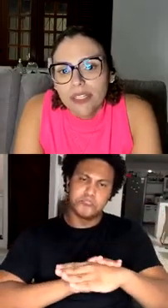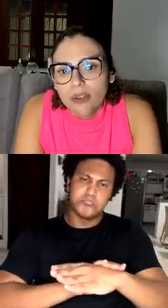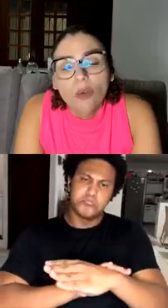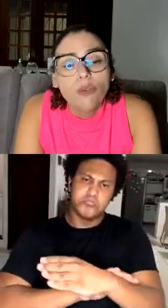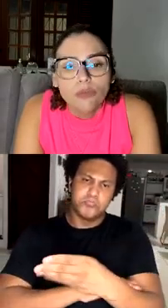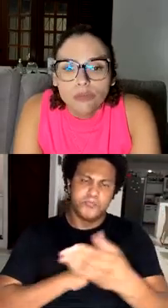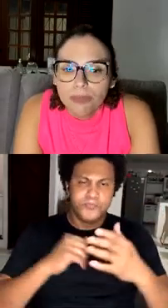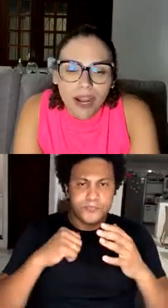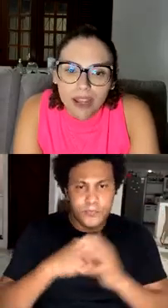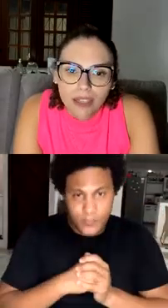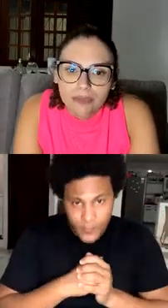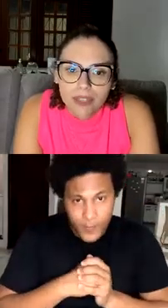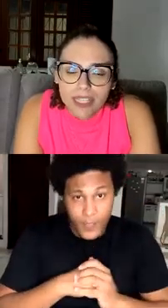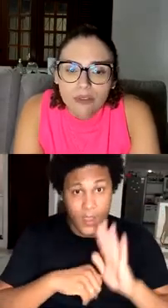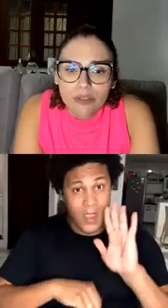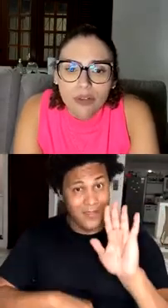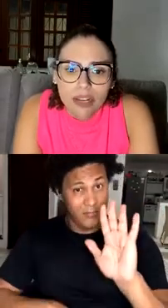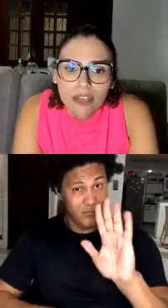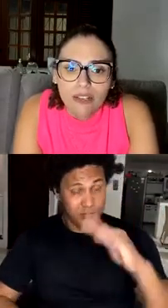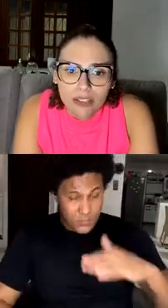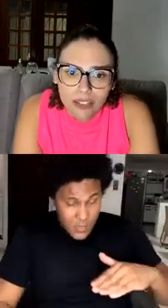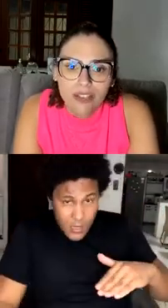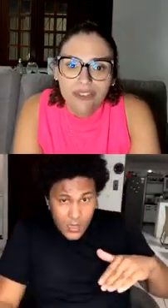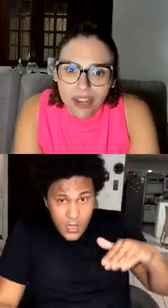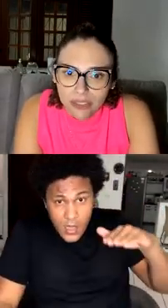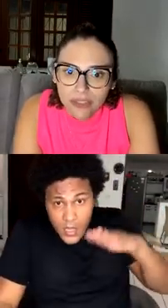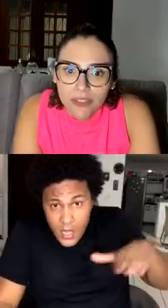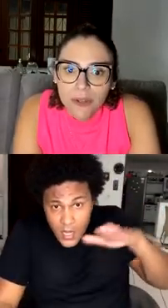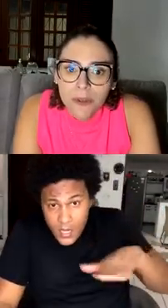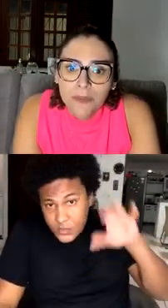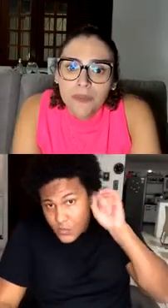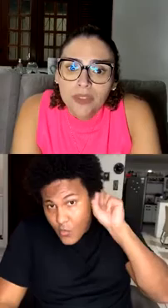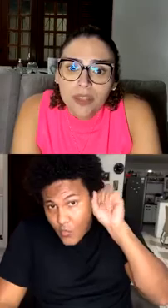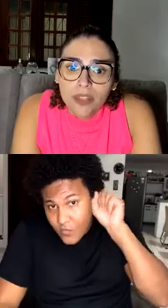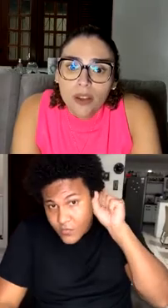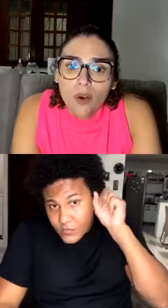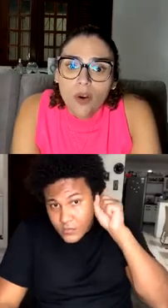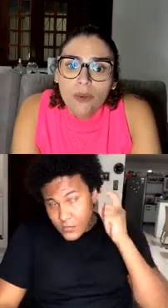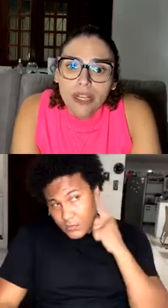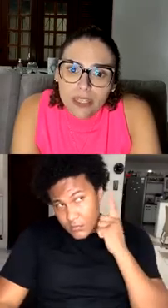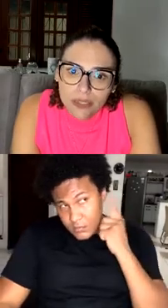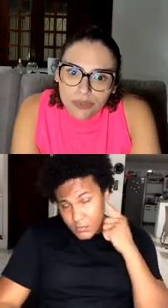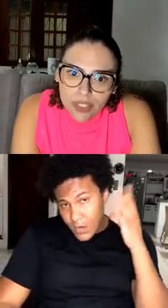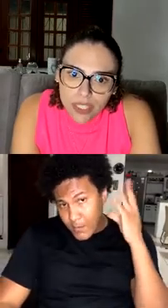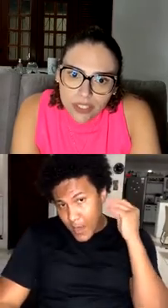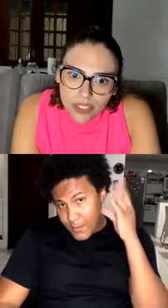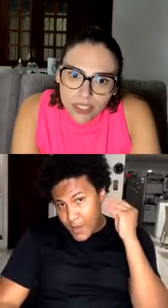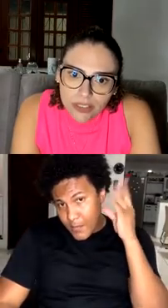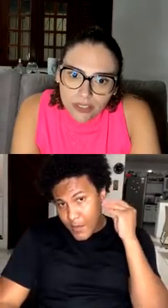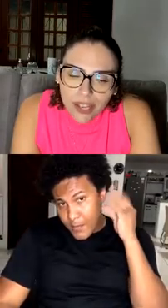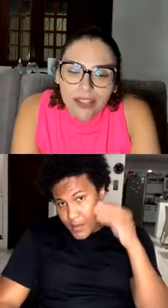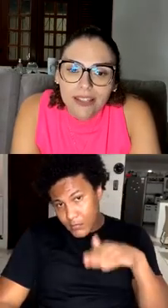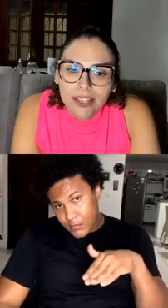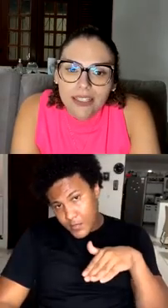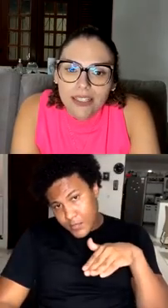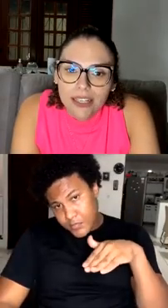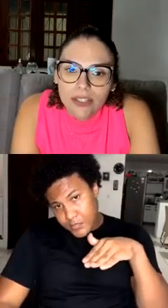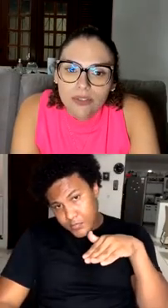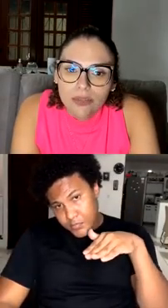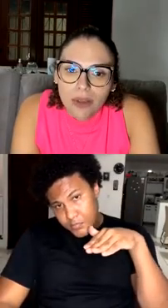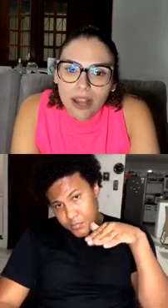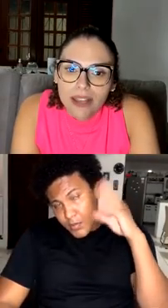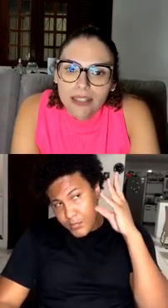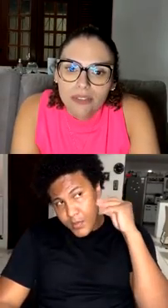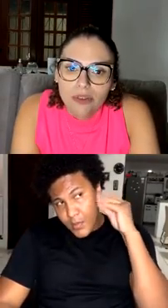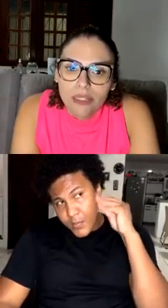e comum para ela. Se acostuma com aquele fato. Uma criança ouvinte, né, que tem esse acesso